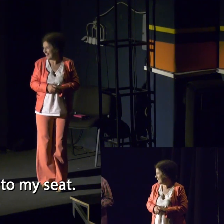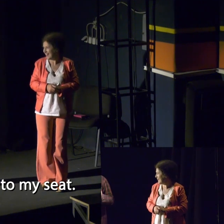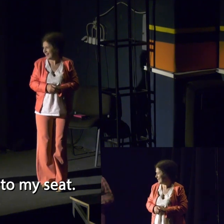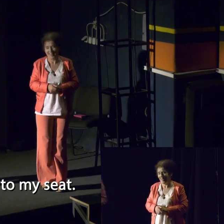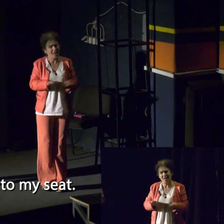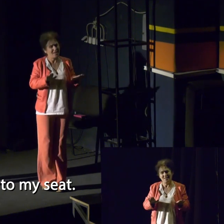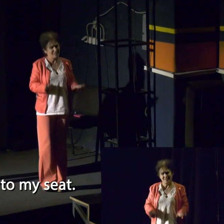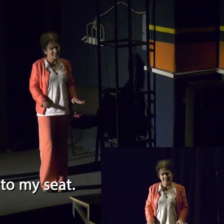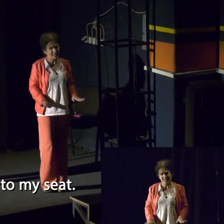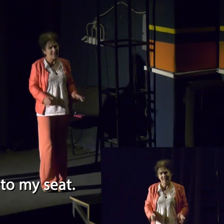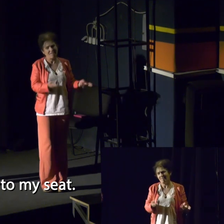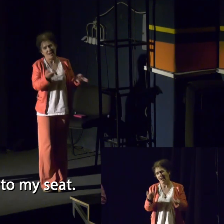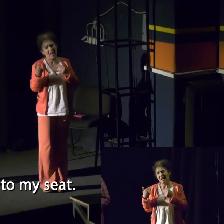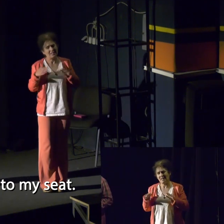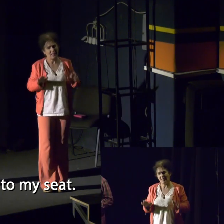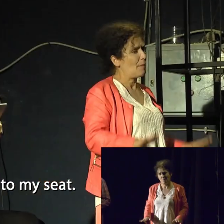си седнав назад на место.